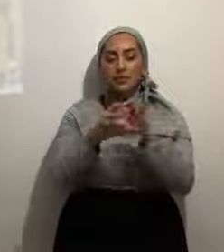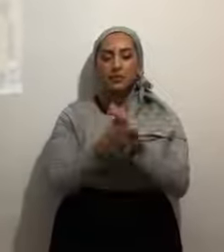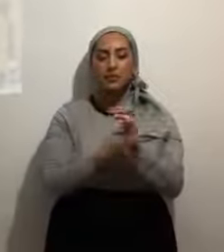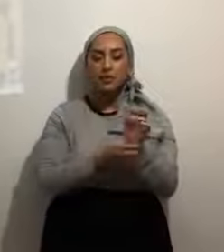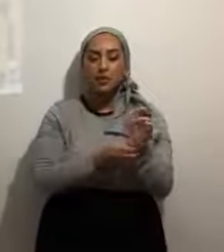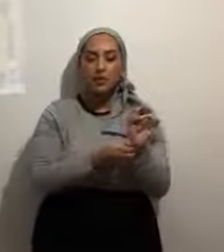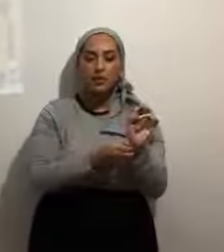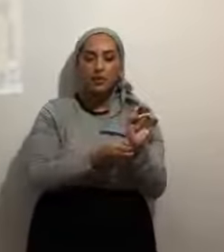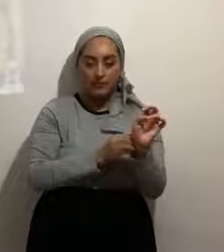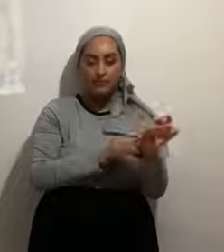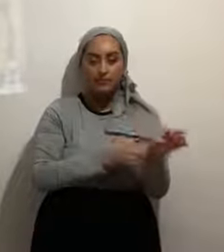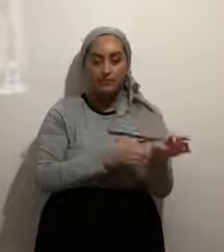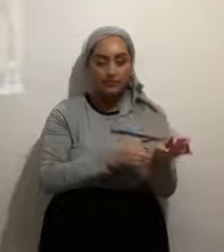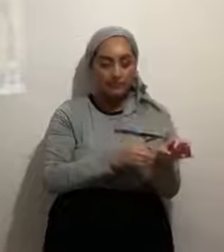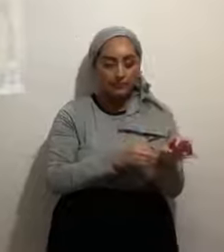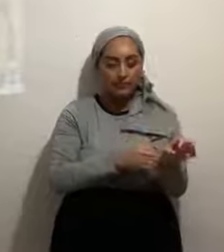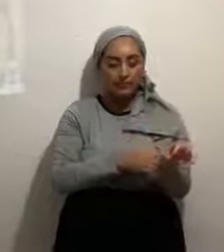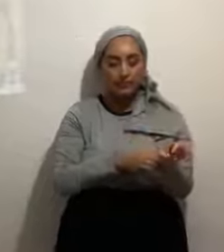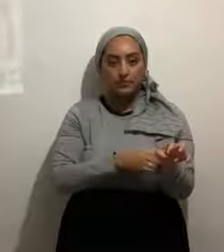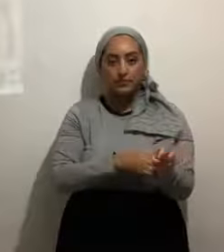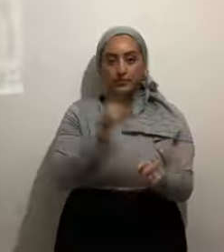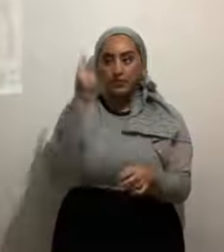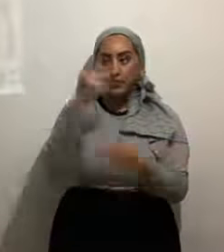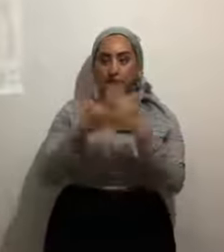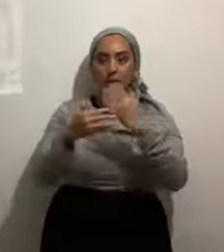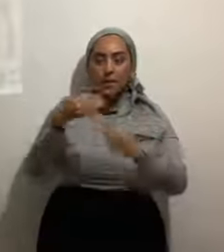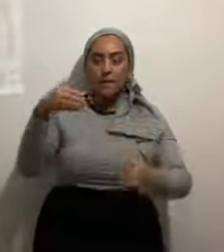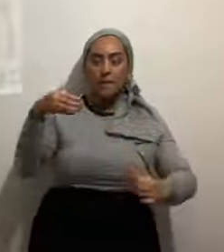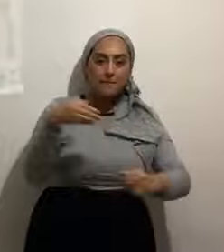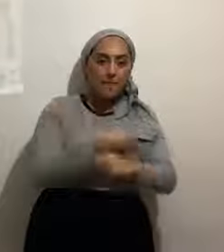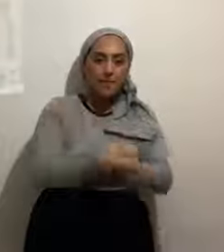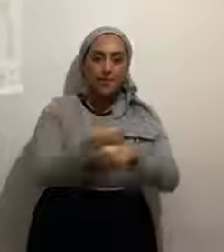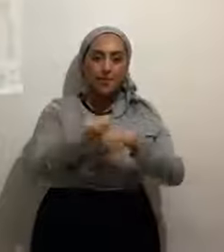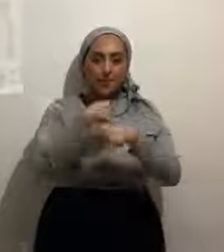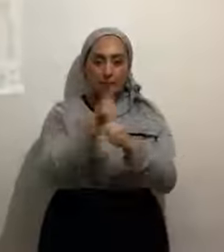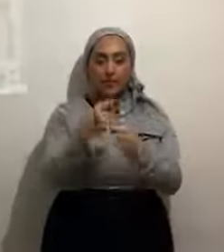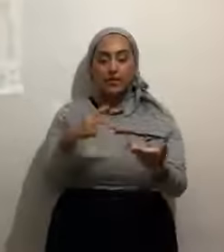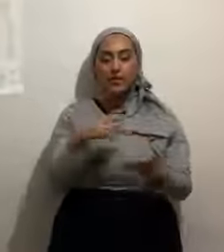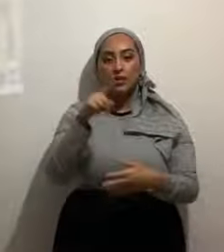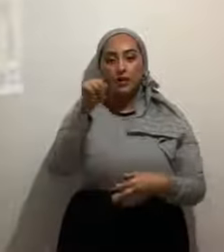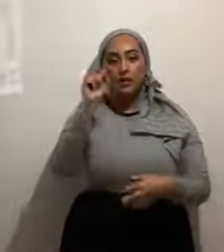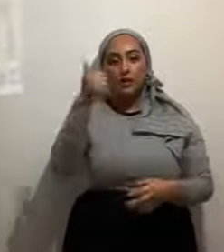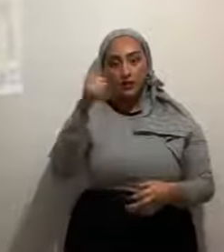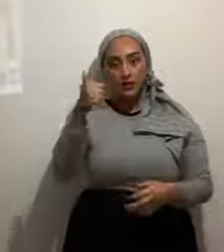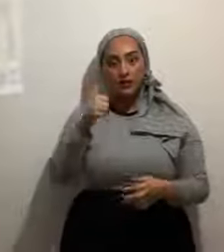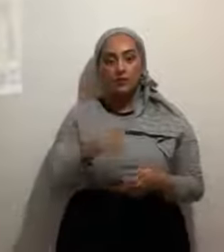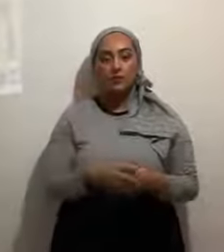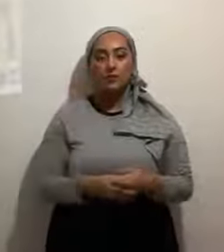Sí, Él es la mano poderosa creadora. Salmo 110.